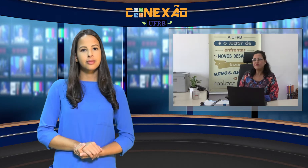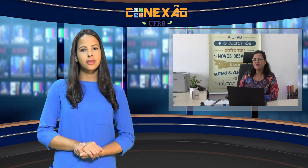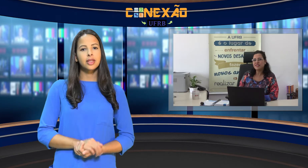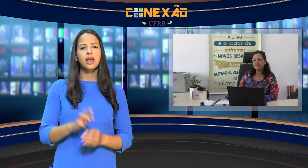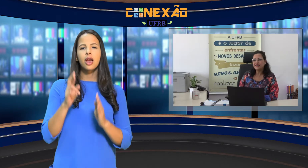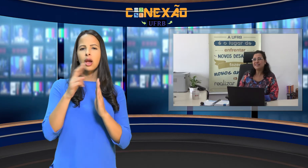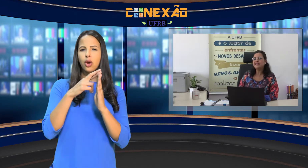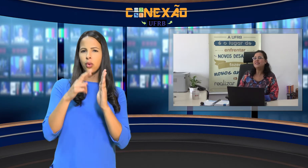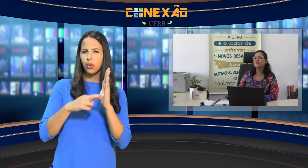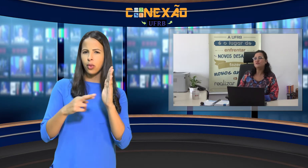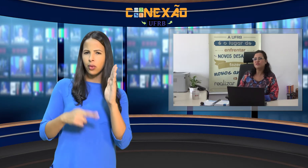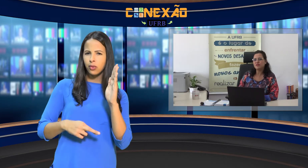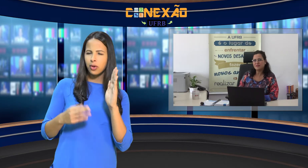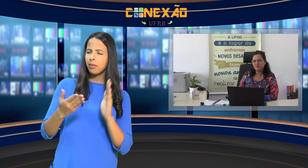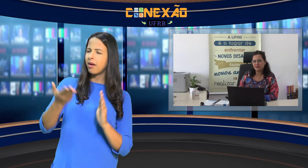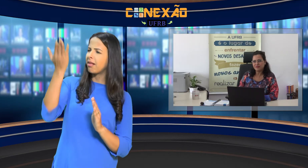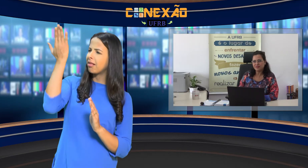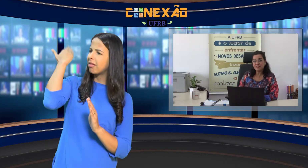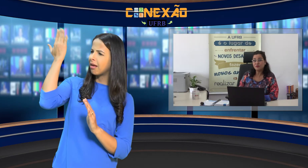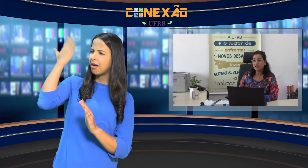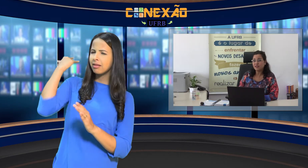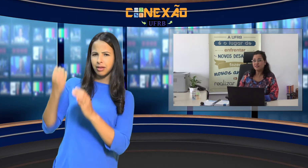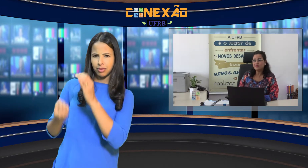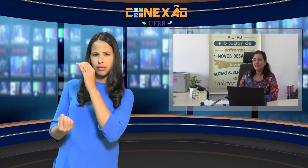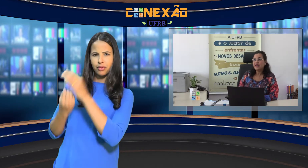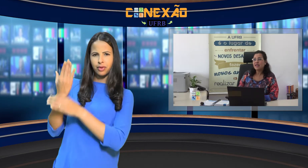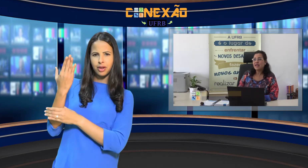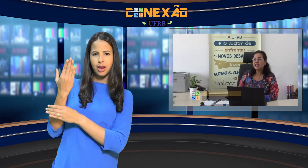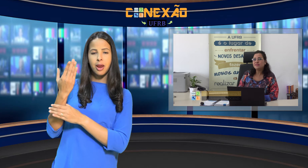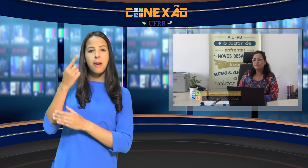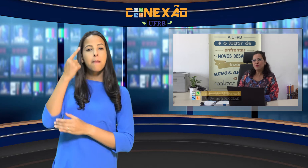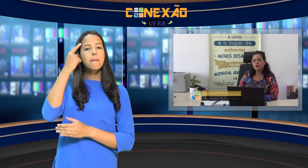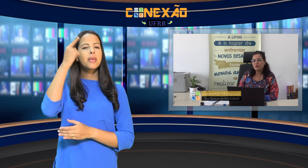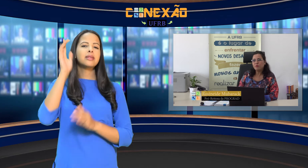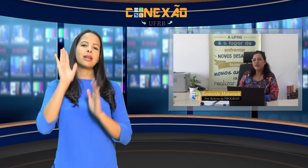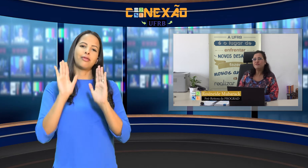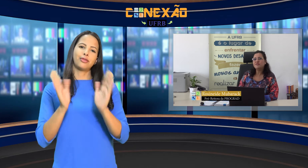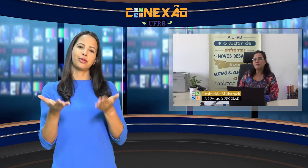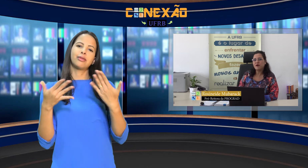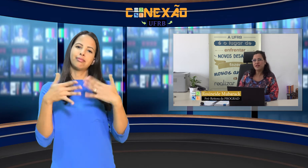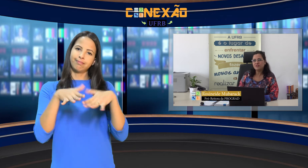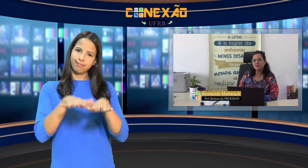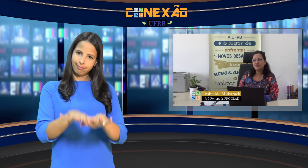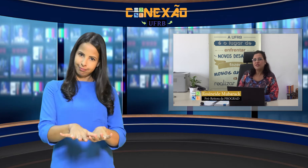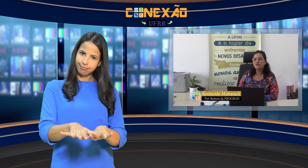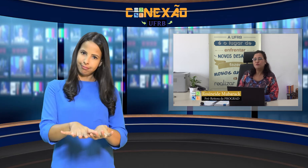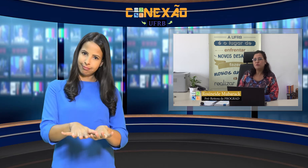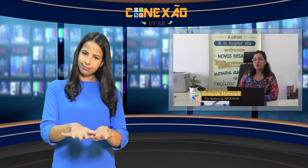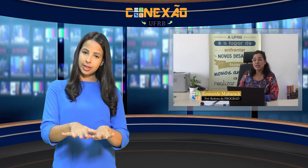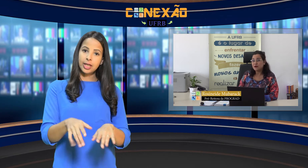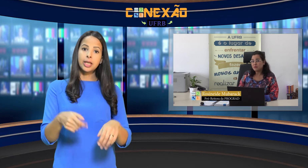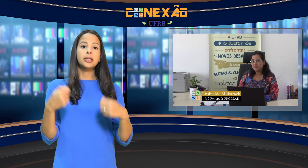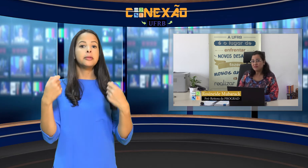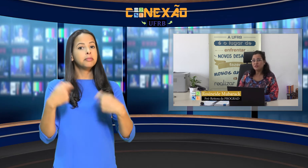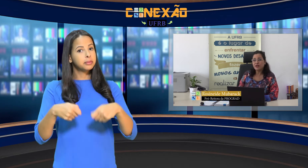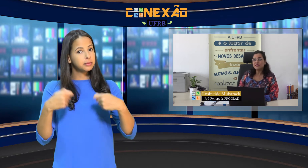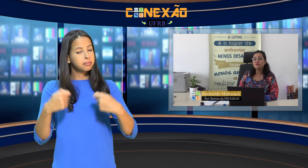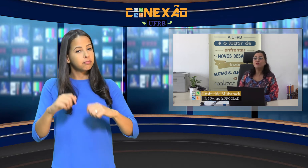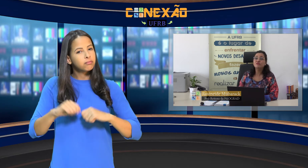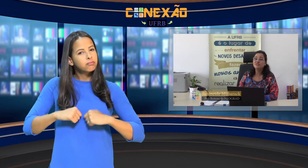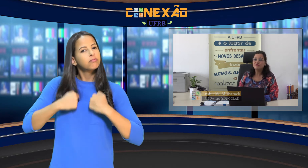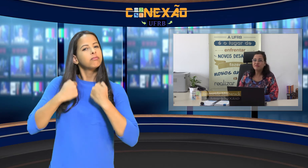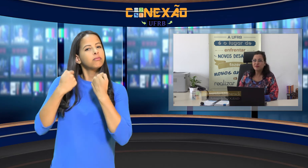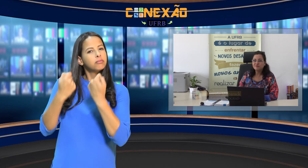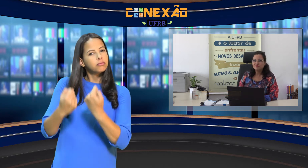Isso, que a universidade, ela, desde o seu nascimento, desde a sua criação, ela se preocupa em fazer parte de um programa de